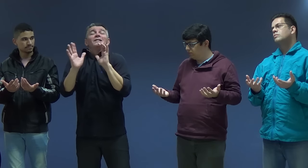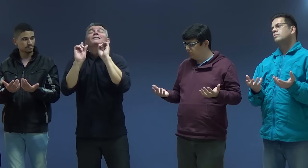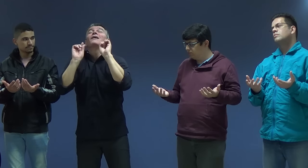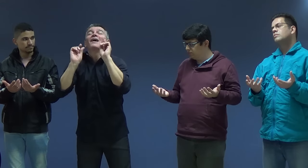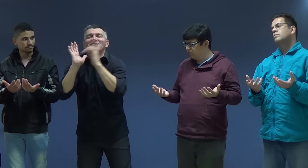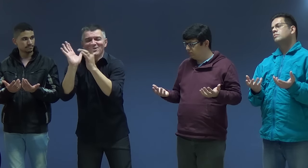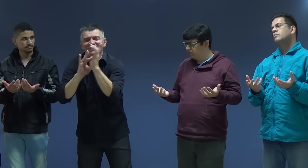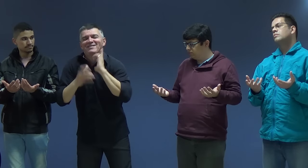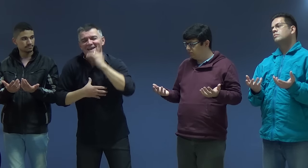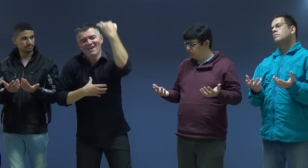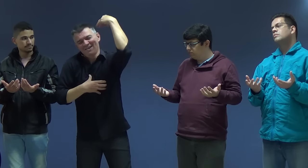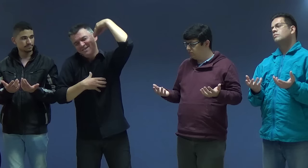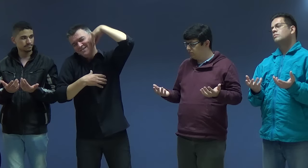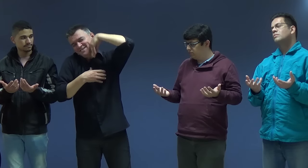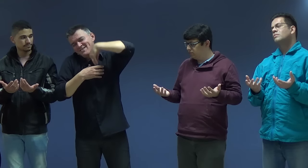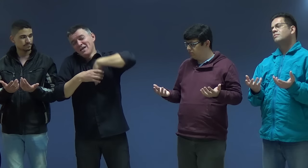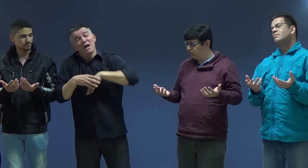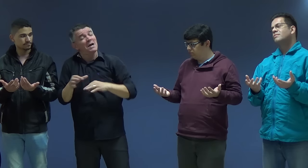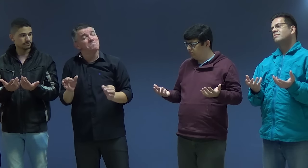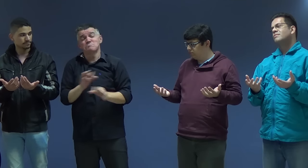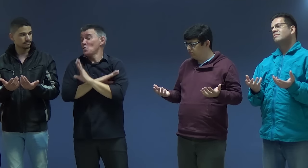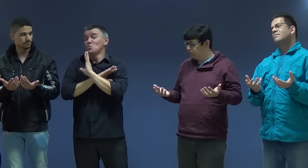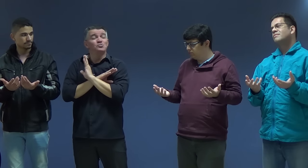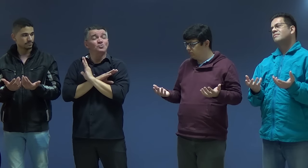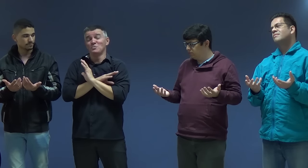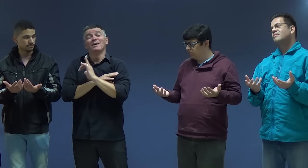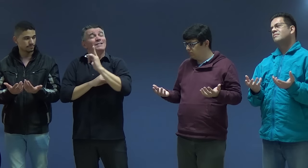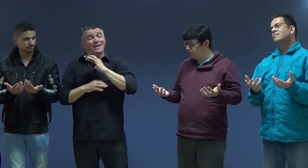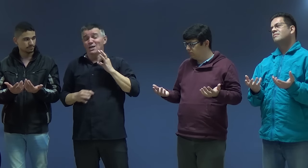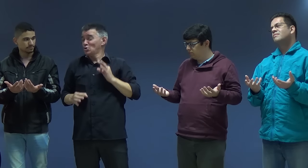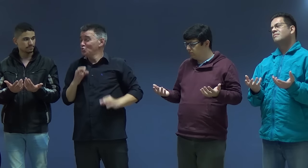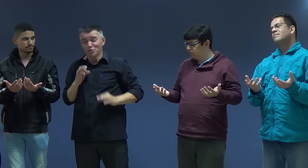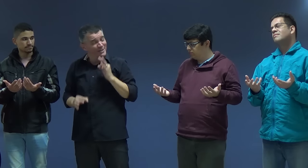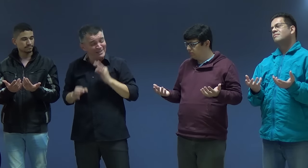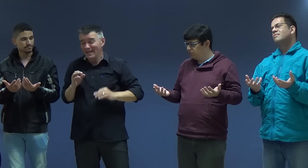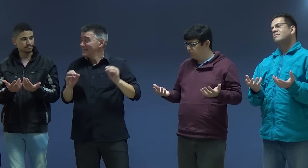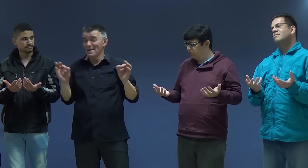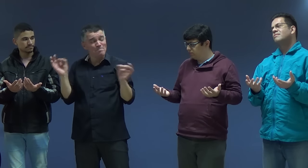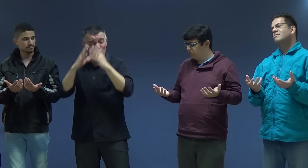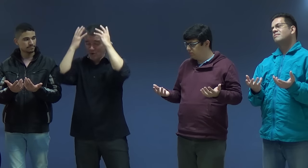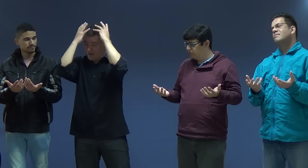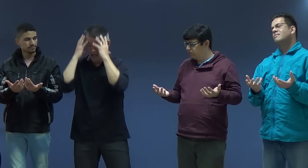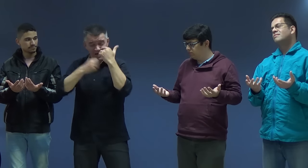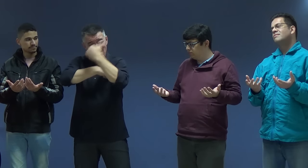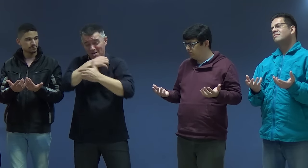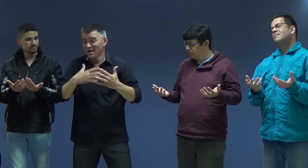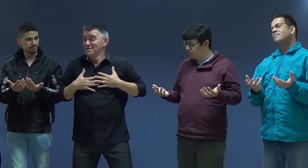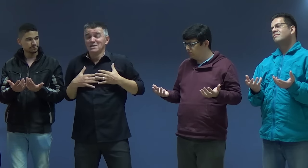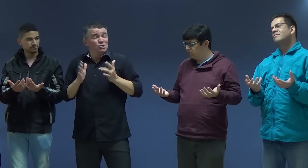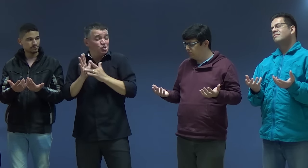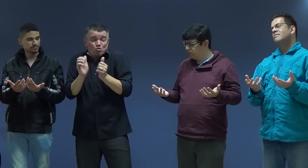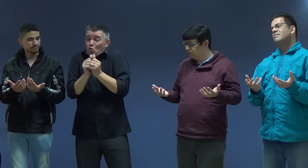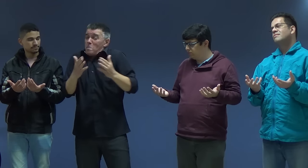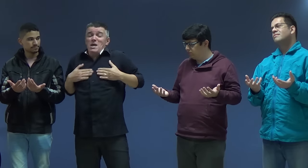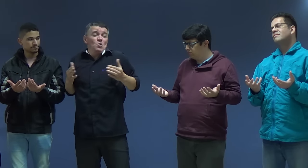não me importa. O que me importa é que o Senhor mora dentro do meu coração e esse julgamento não vai vir contra